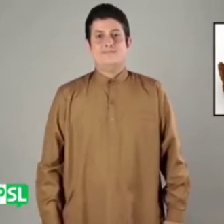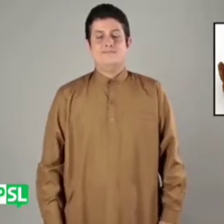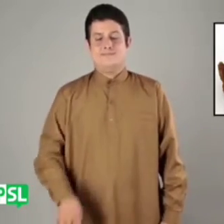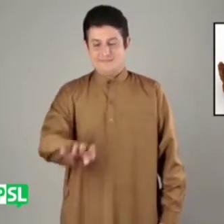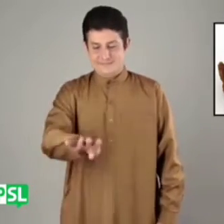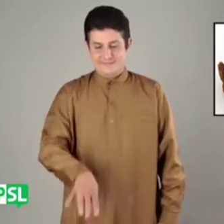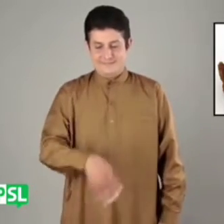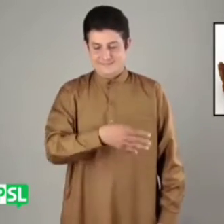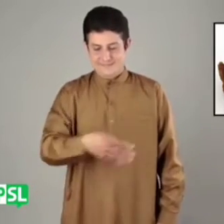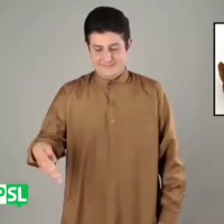चारपाई.